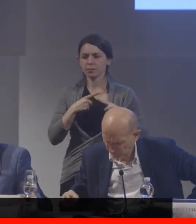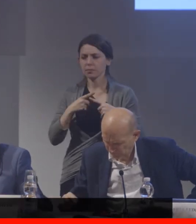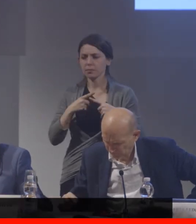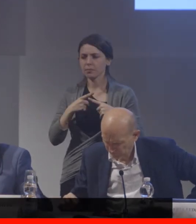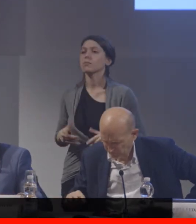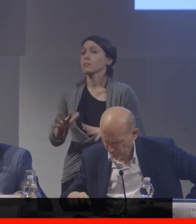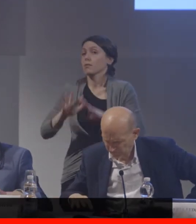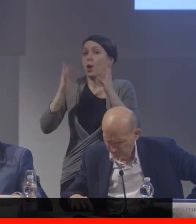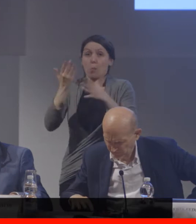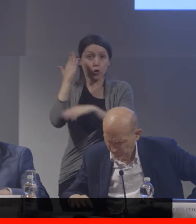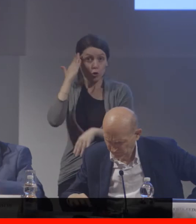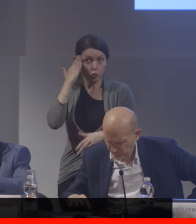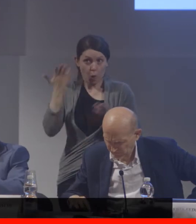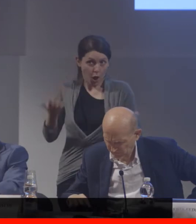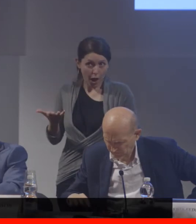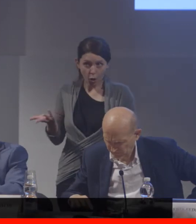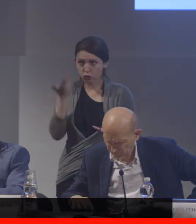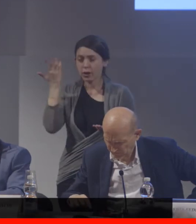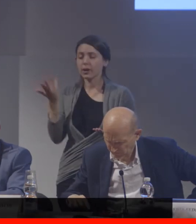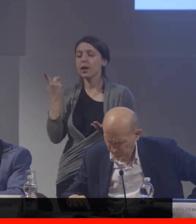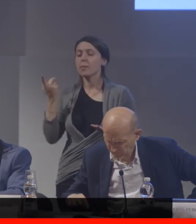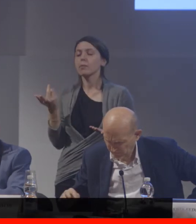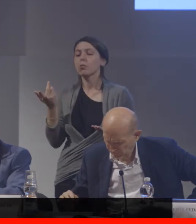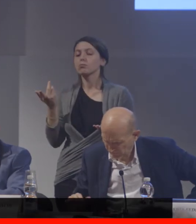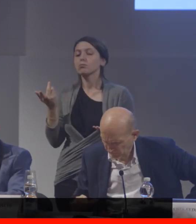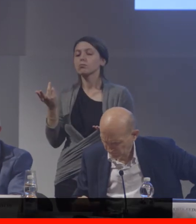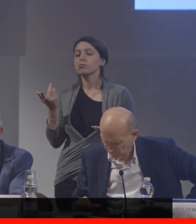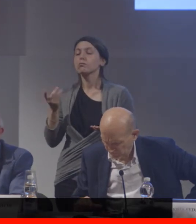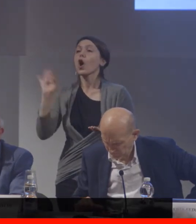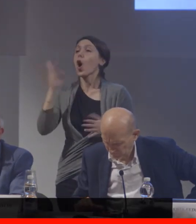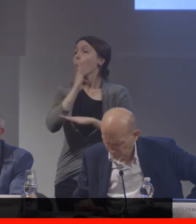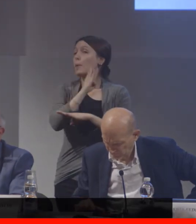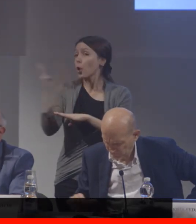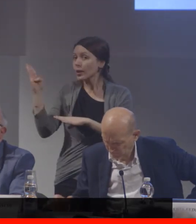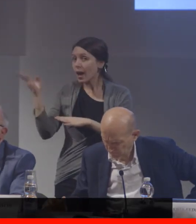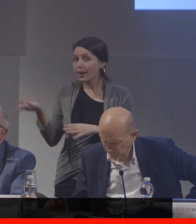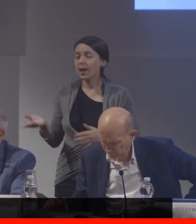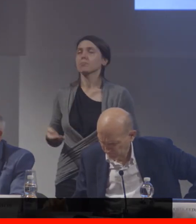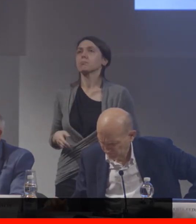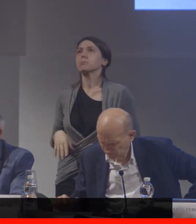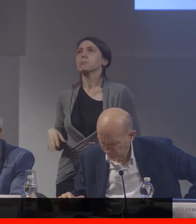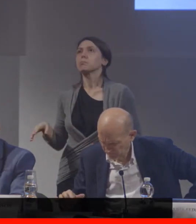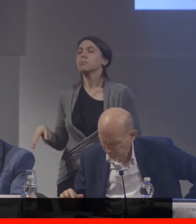Il mondo della scuola oggi, le biblioteche